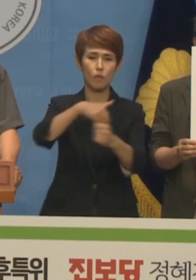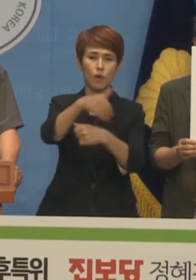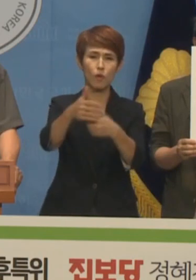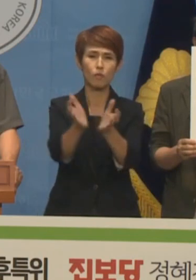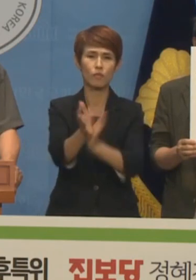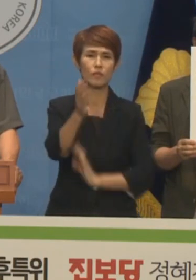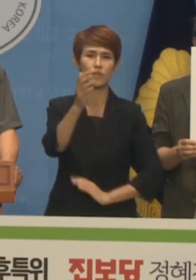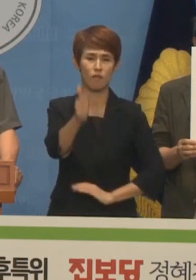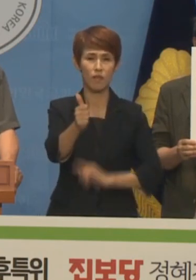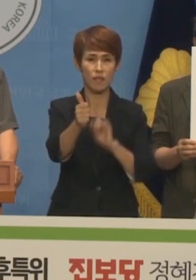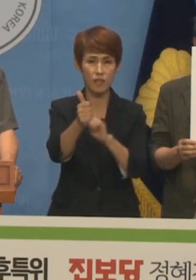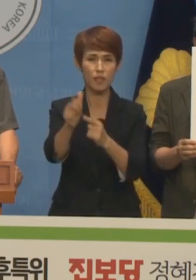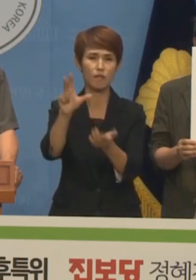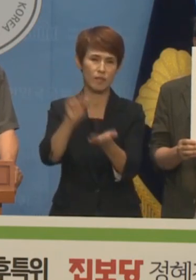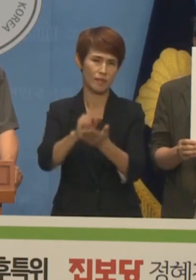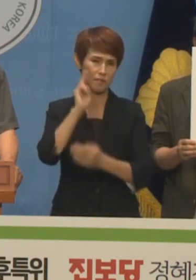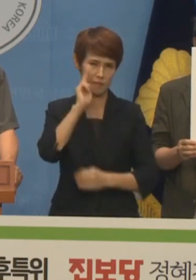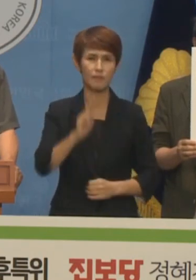환경부의 단면입니다.